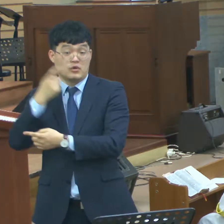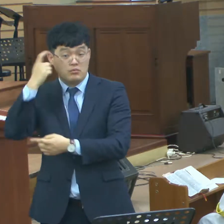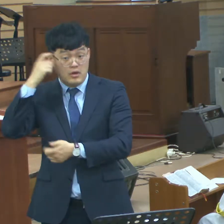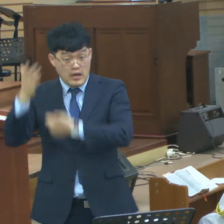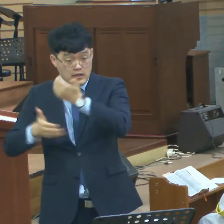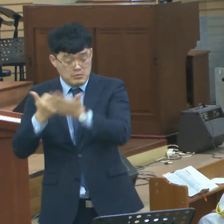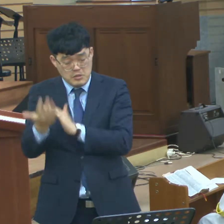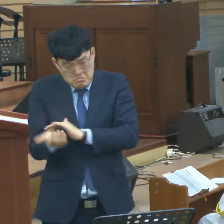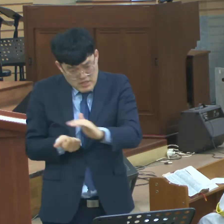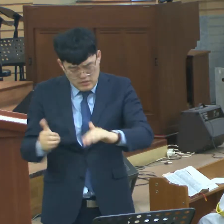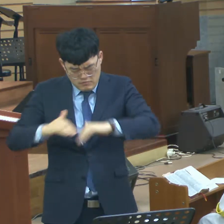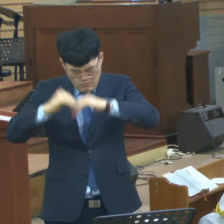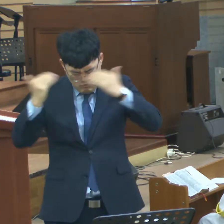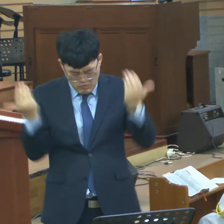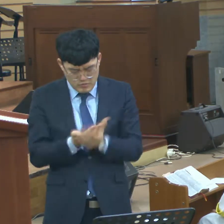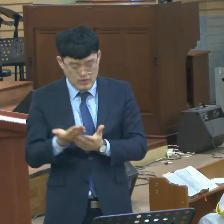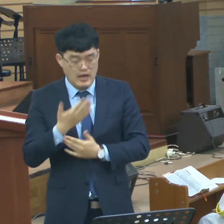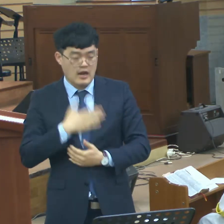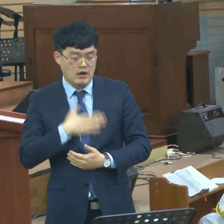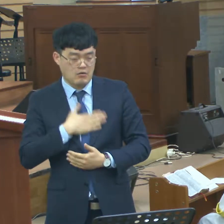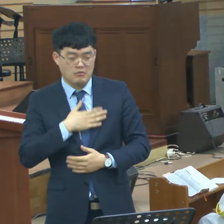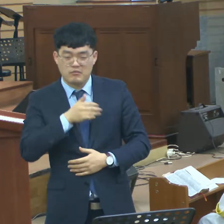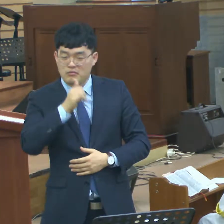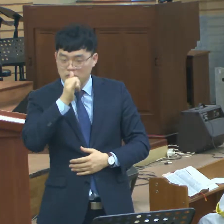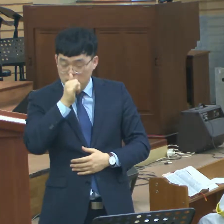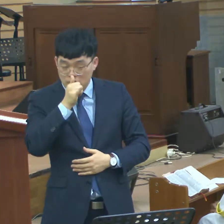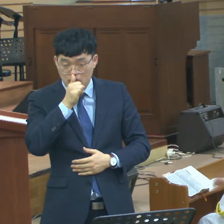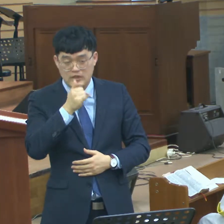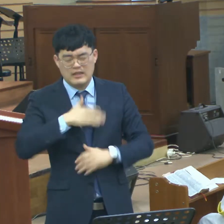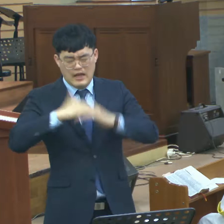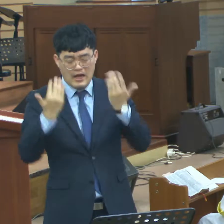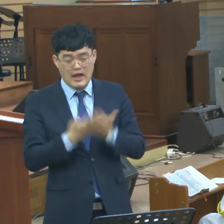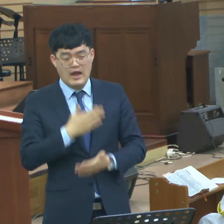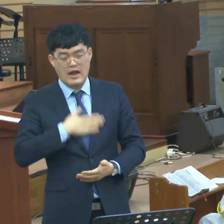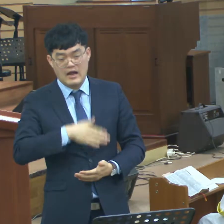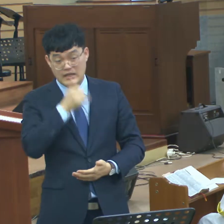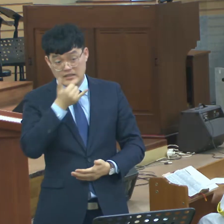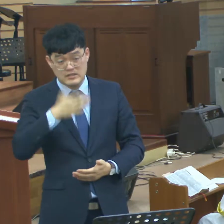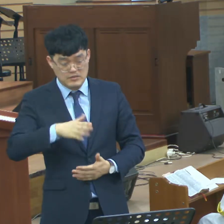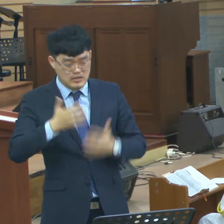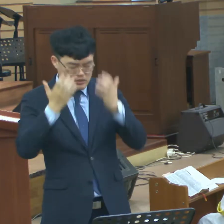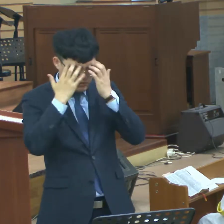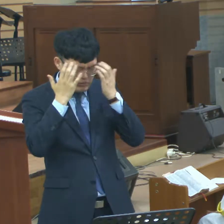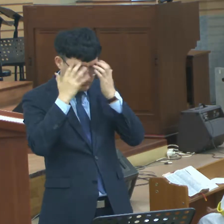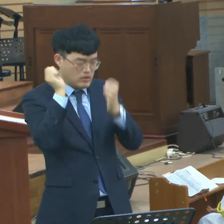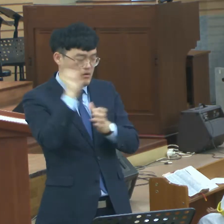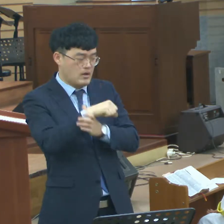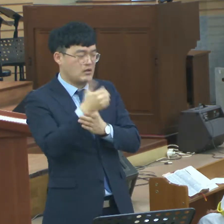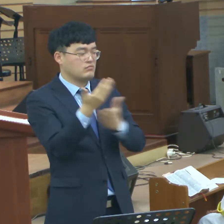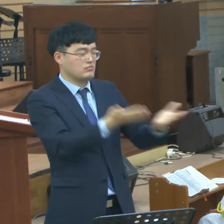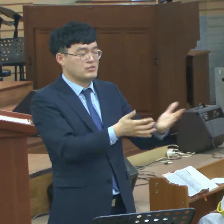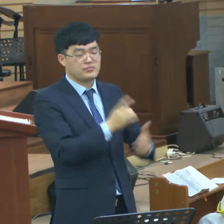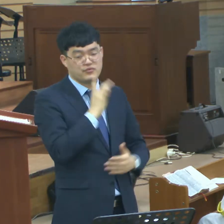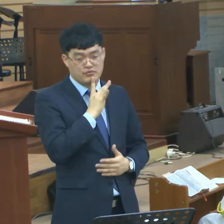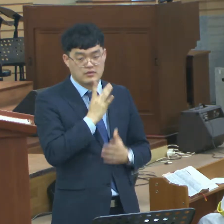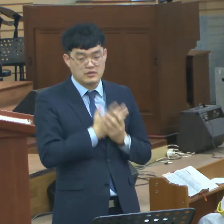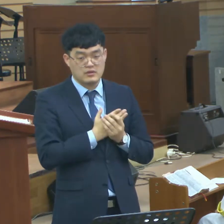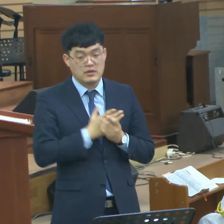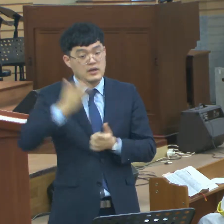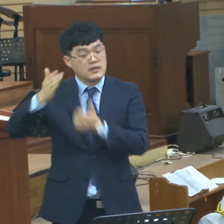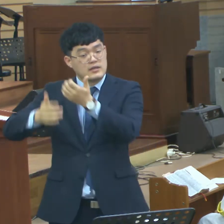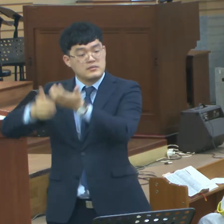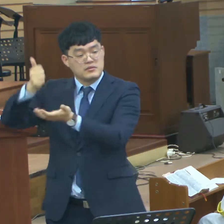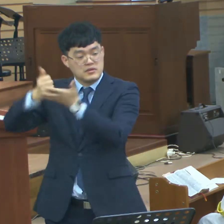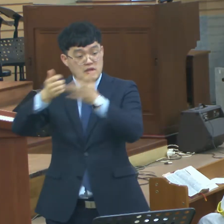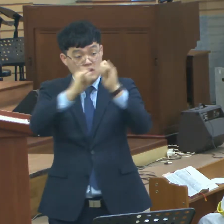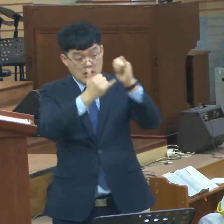하나님은 다 아시면서도 고통을 허용하실 때가 참 많이 있으십니다. 중요한 것은 하나님은 역사의